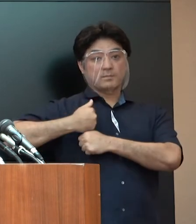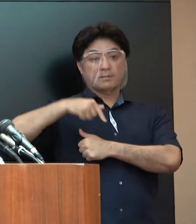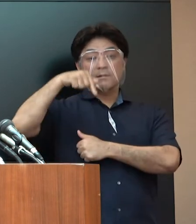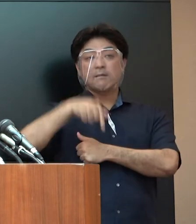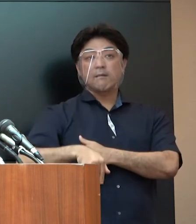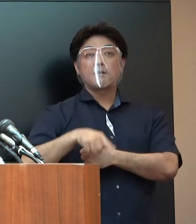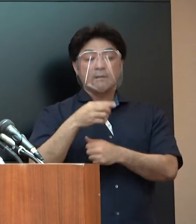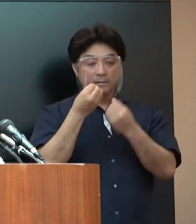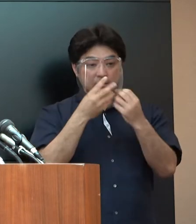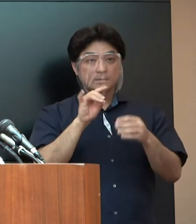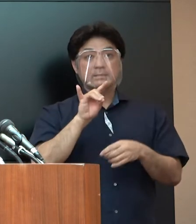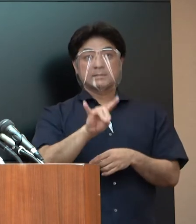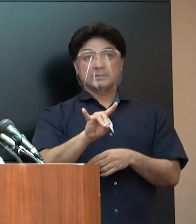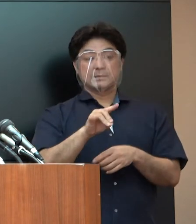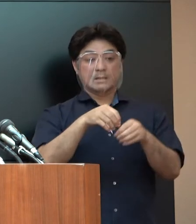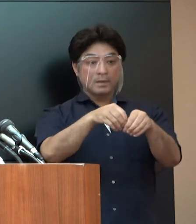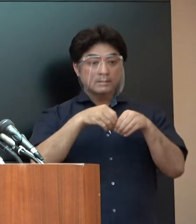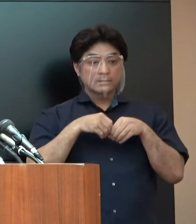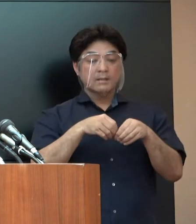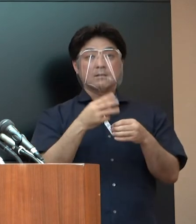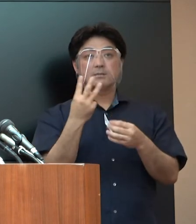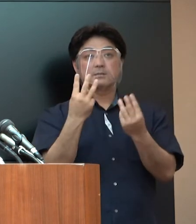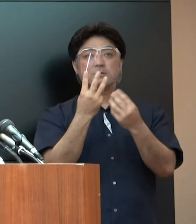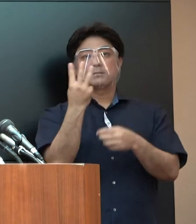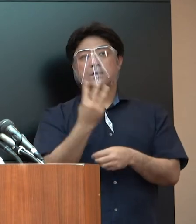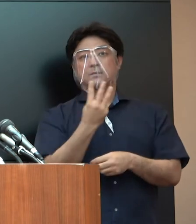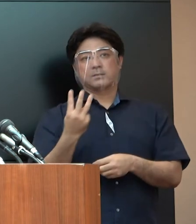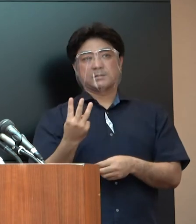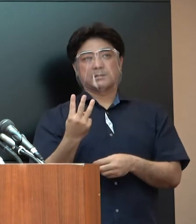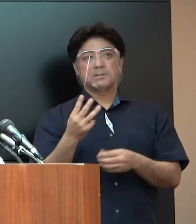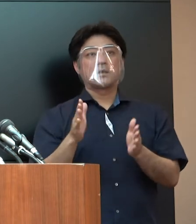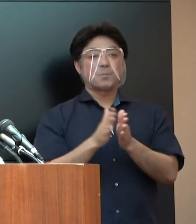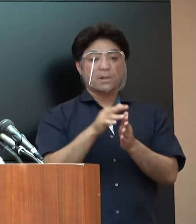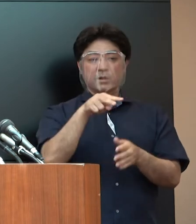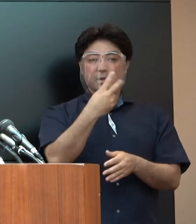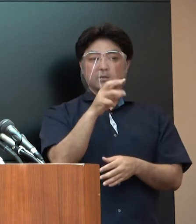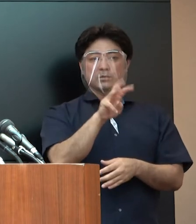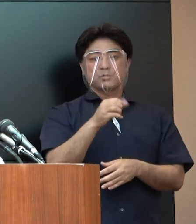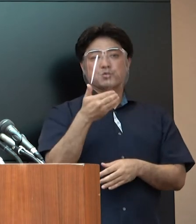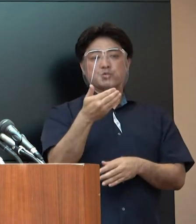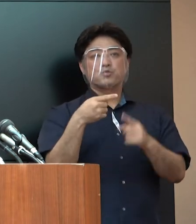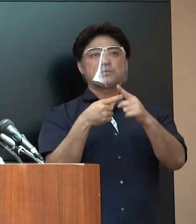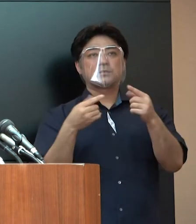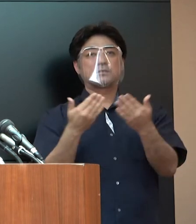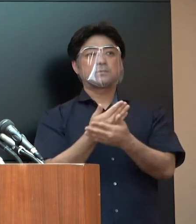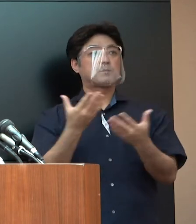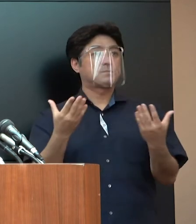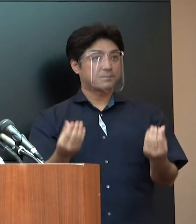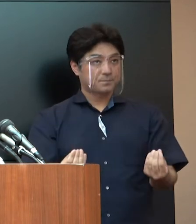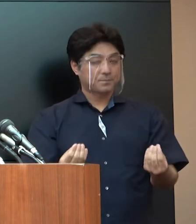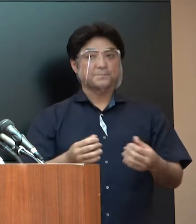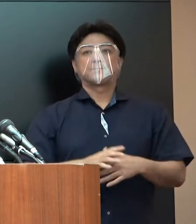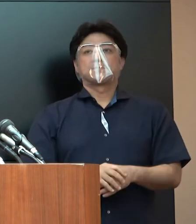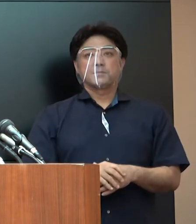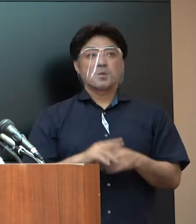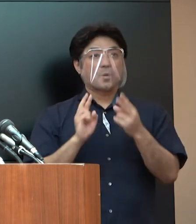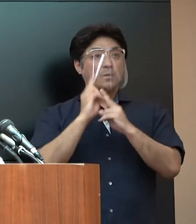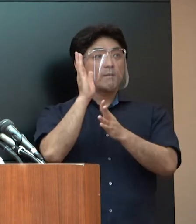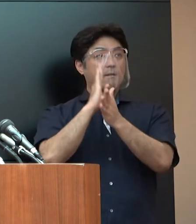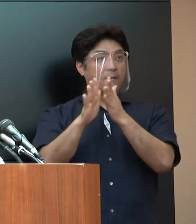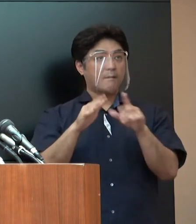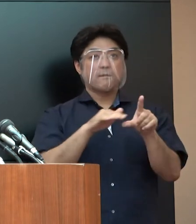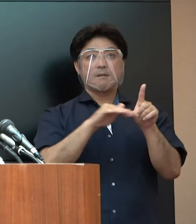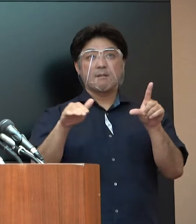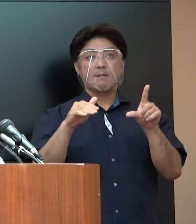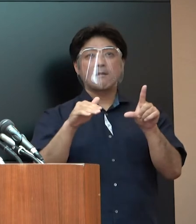新規感染者数は本日3名で計239名となっております。沖縄県の警戒